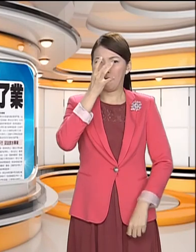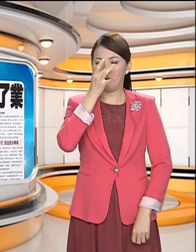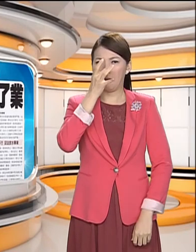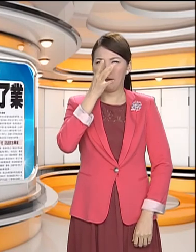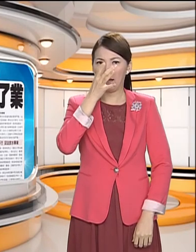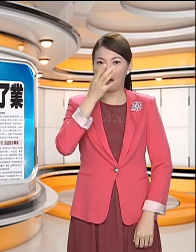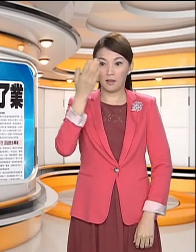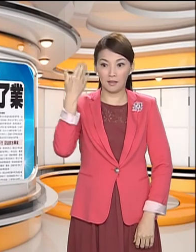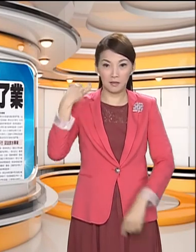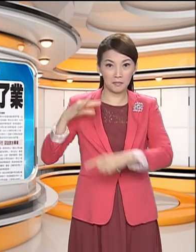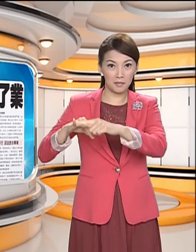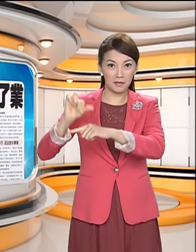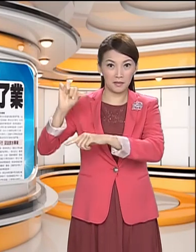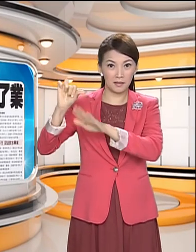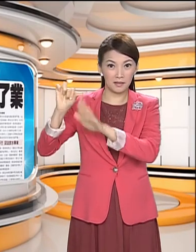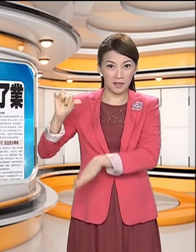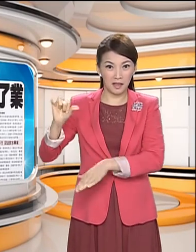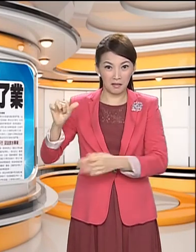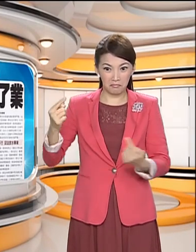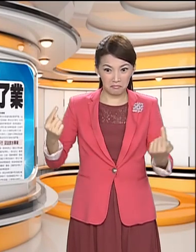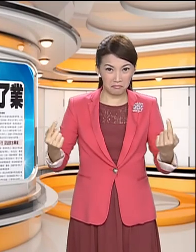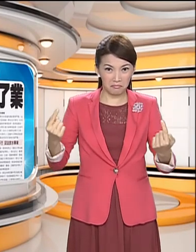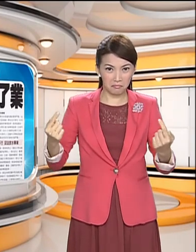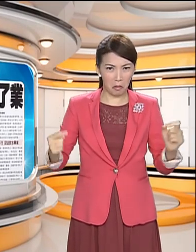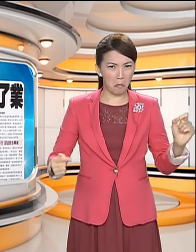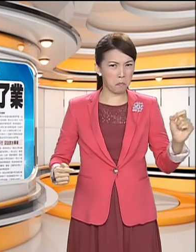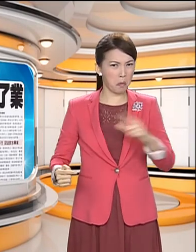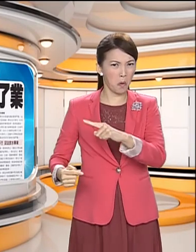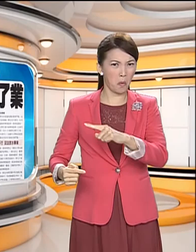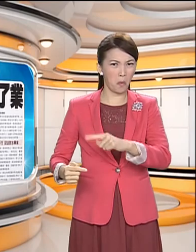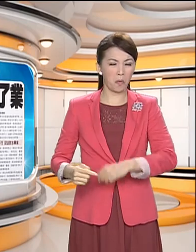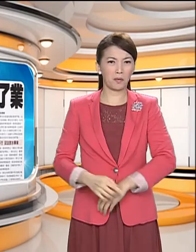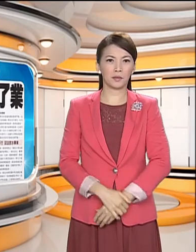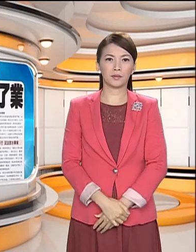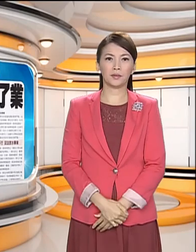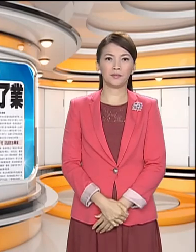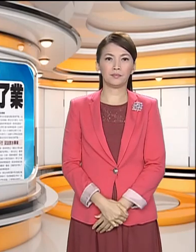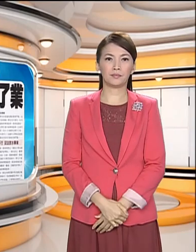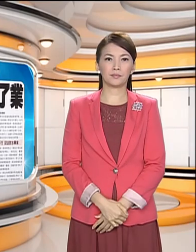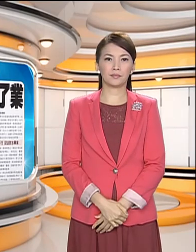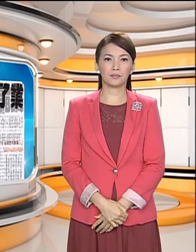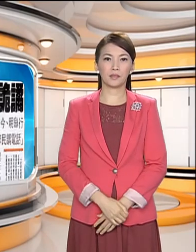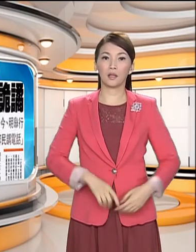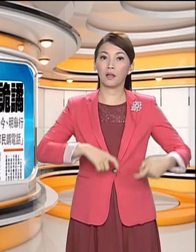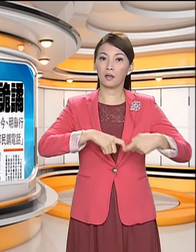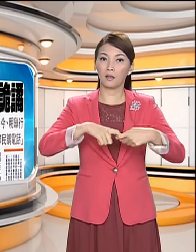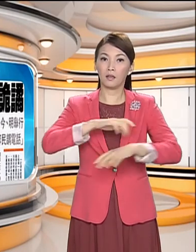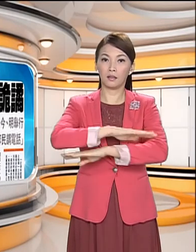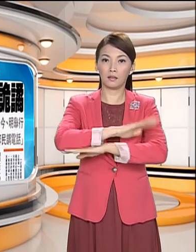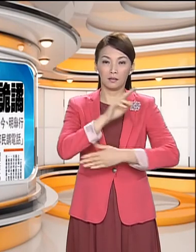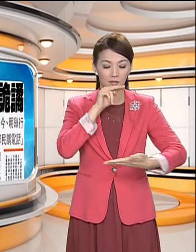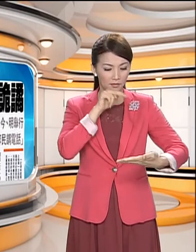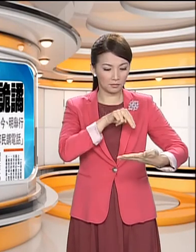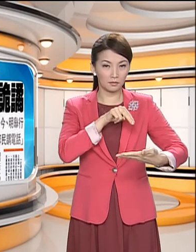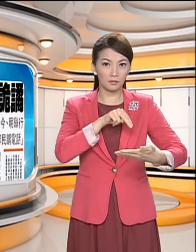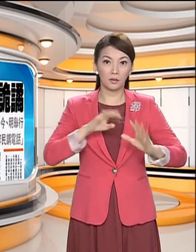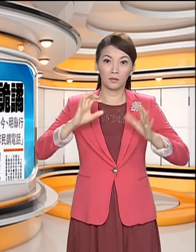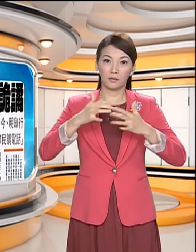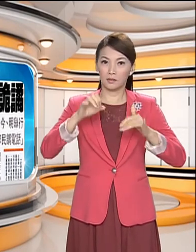毕不了业，远高于往年的不到 5%。 而联合报的头条也是国